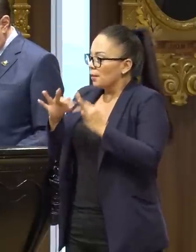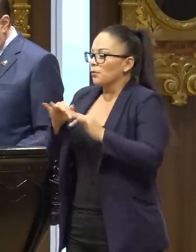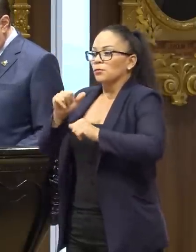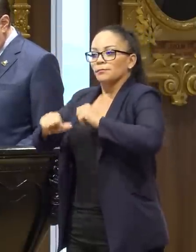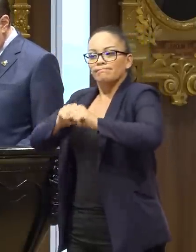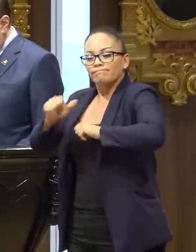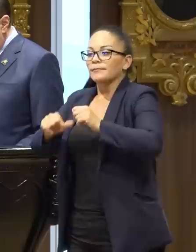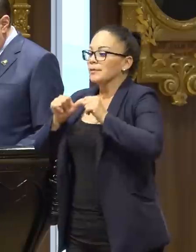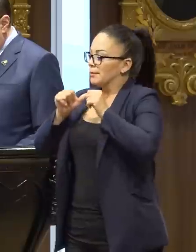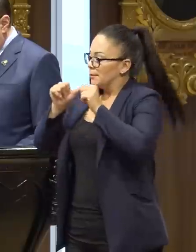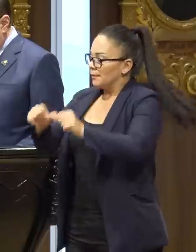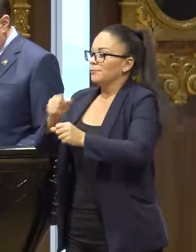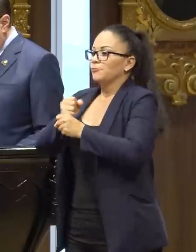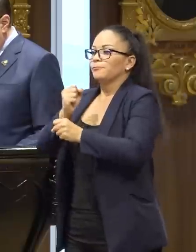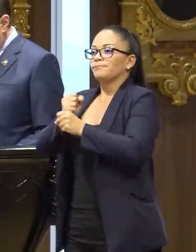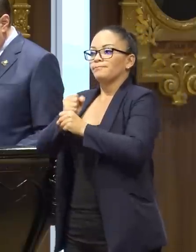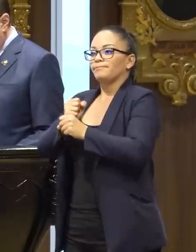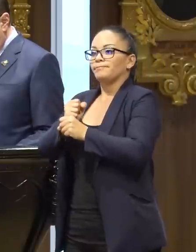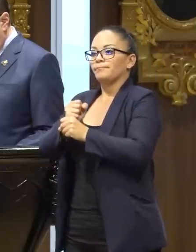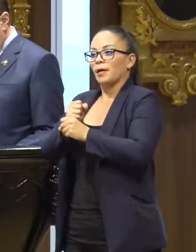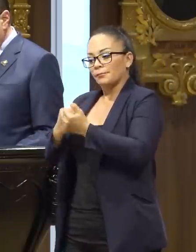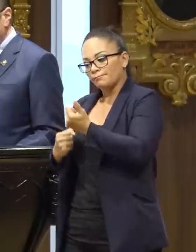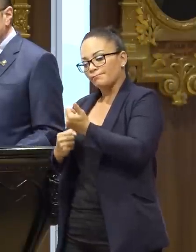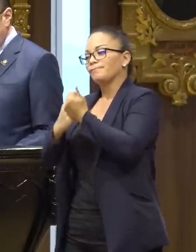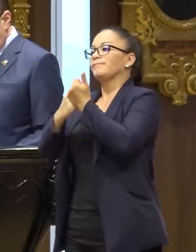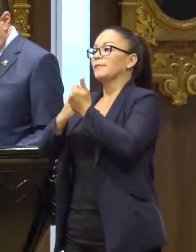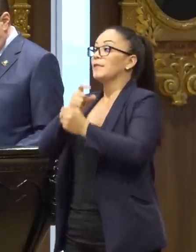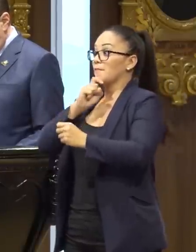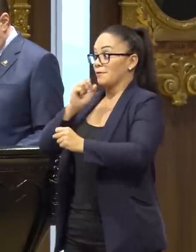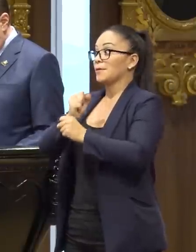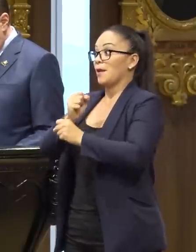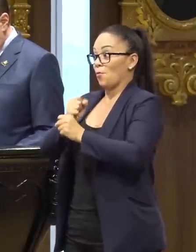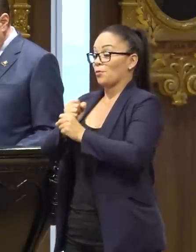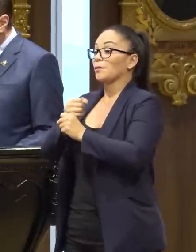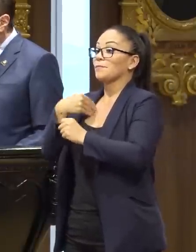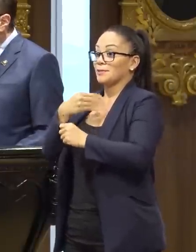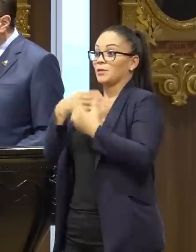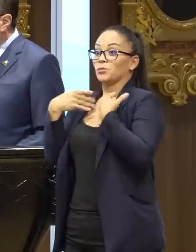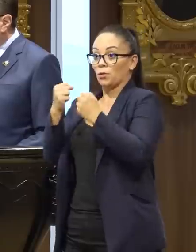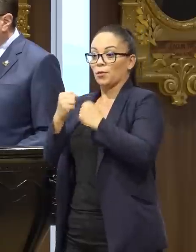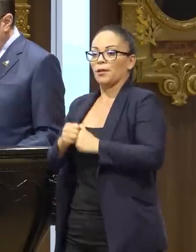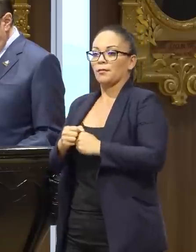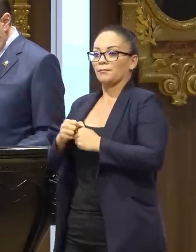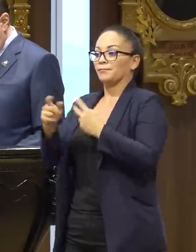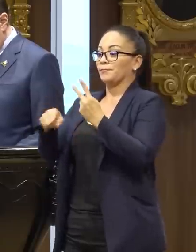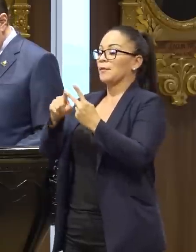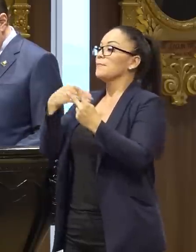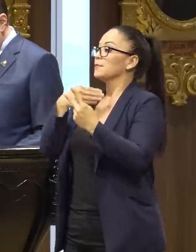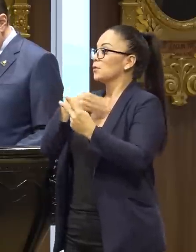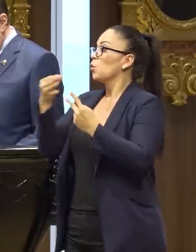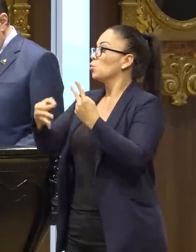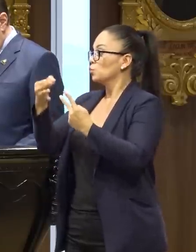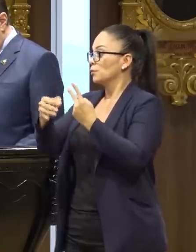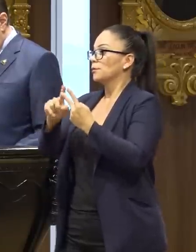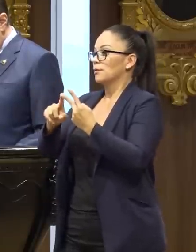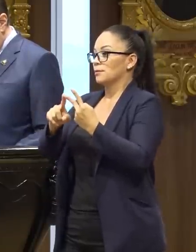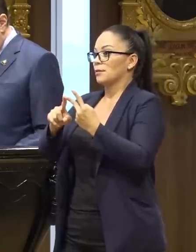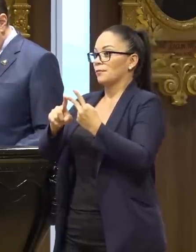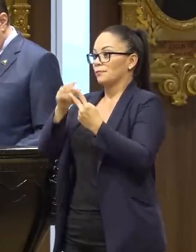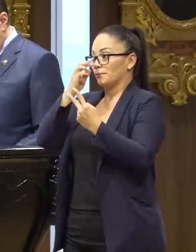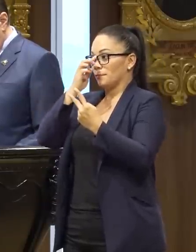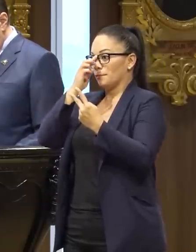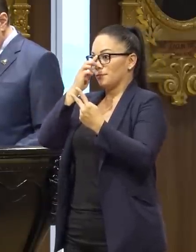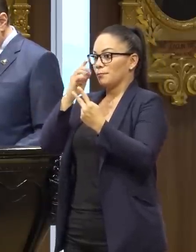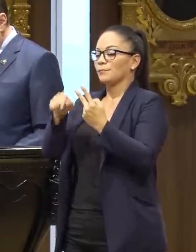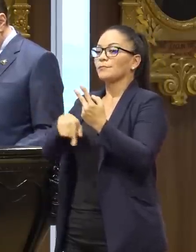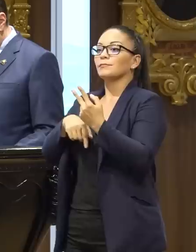seguiremos haciéndolo, reforzar la difícil labor del Ministerio de Seguridad y del Ministerio de Justicia, y el